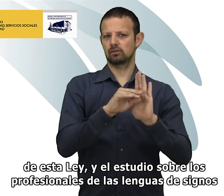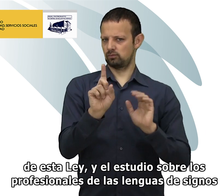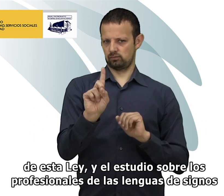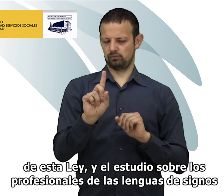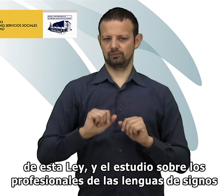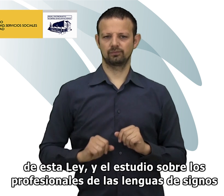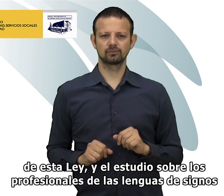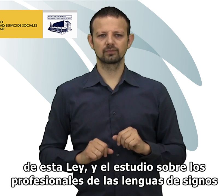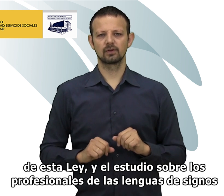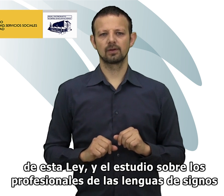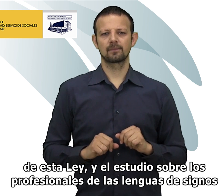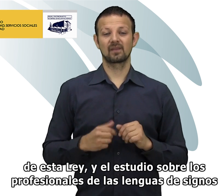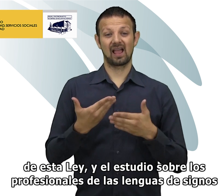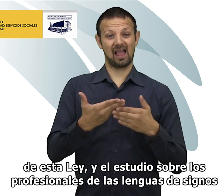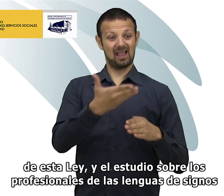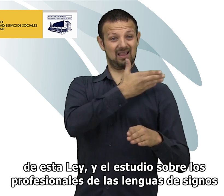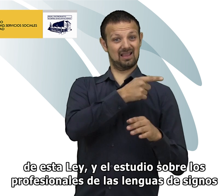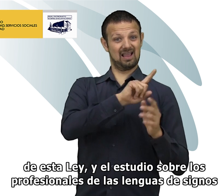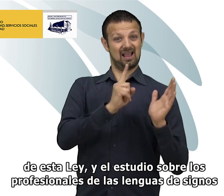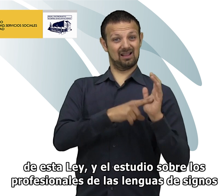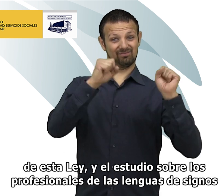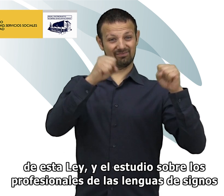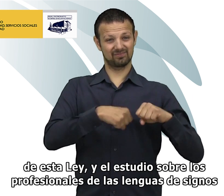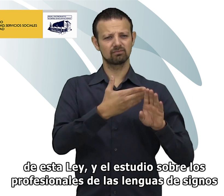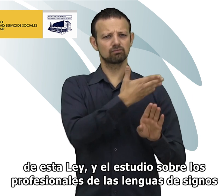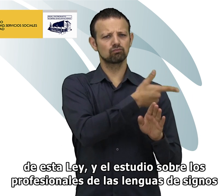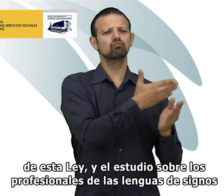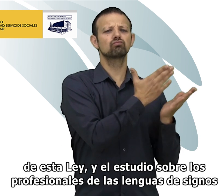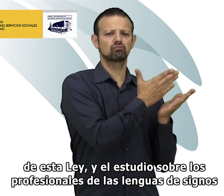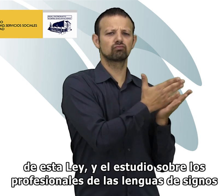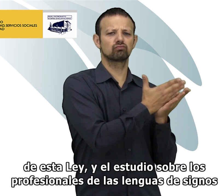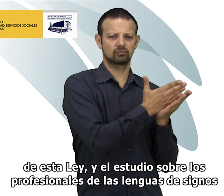los profesionales de las lenguas de signos y las titulaciones necesarias para su desempeño.